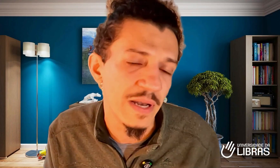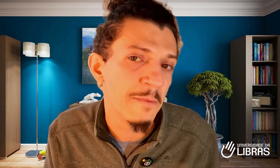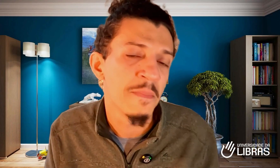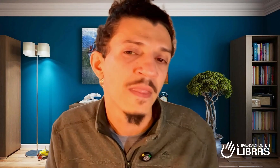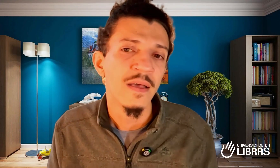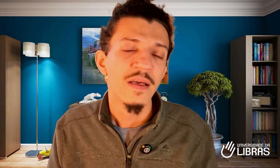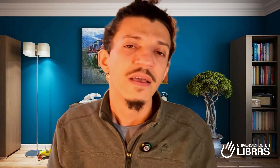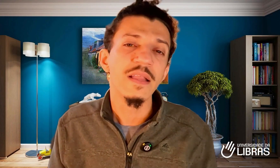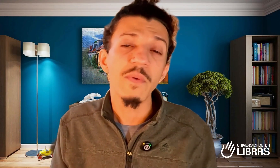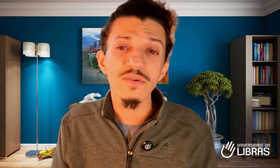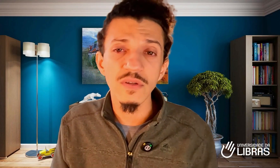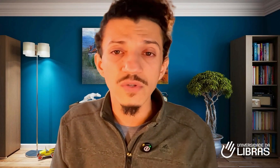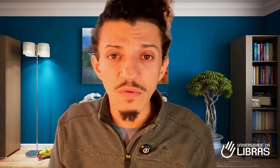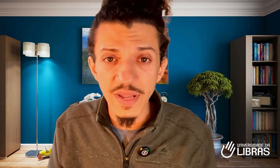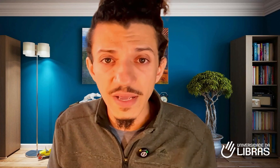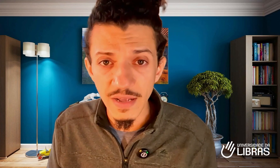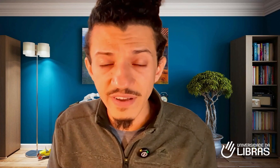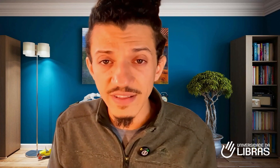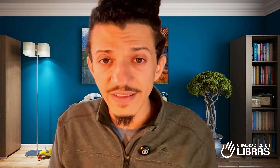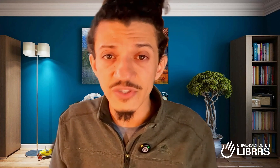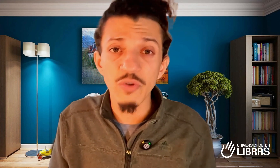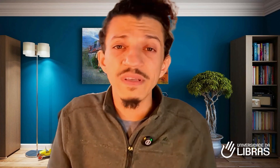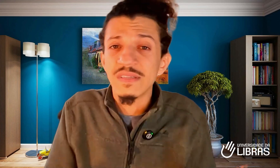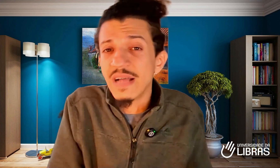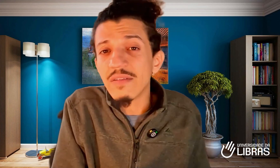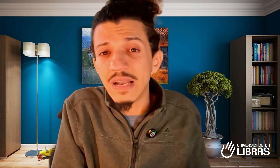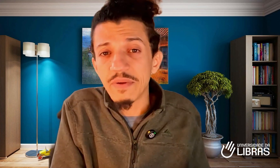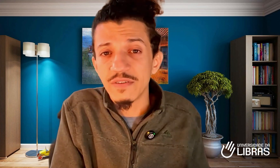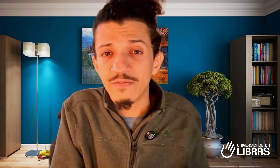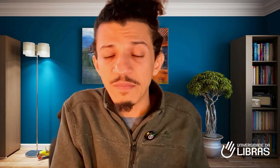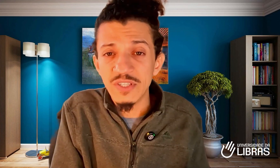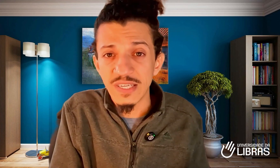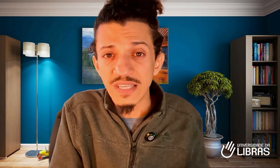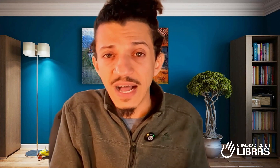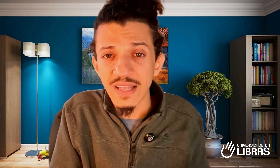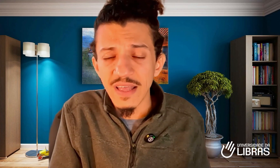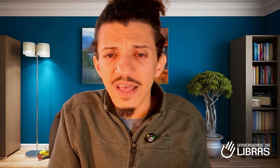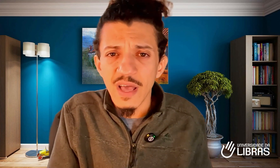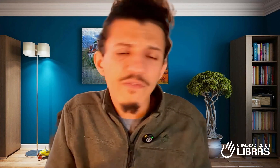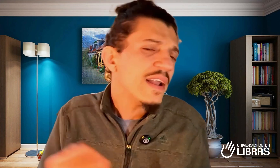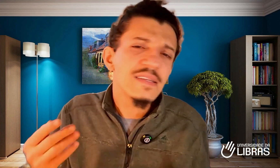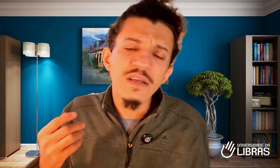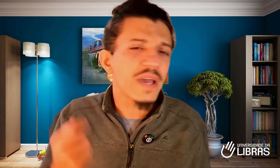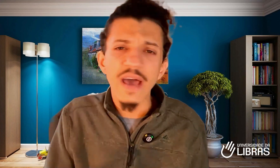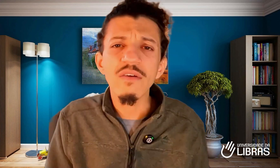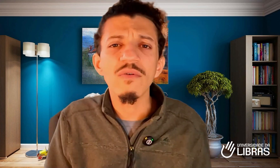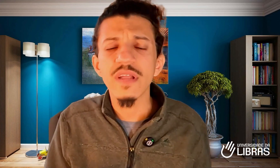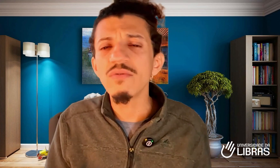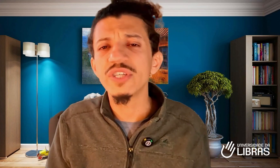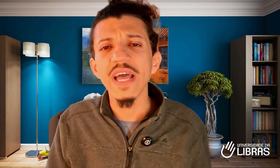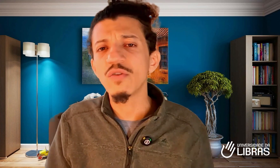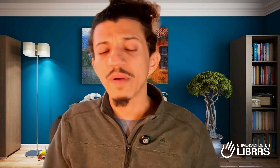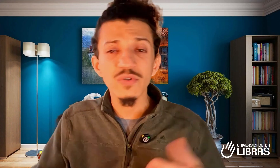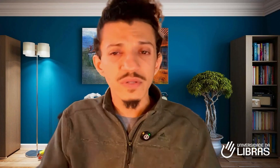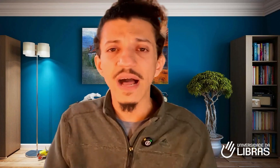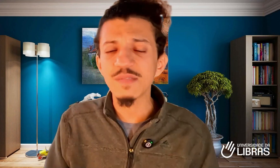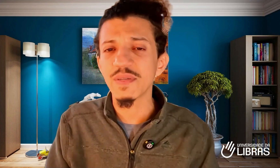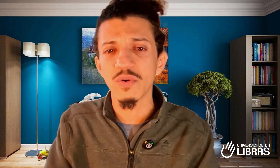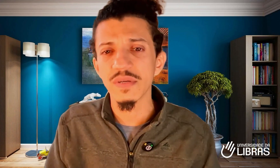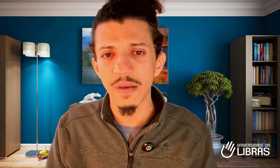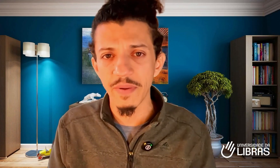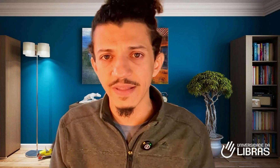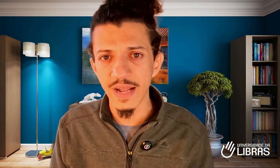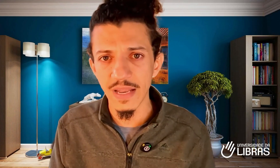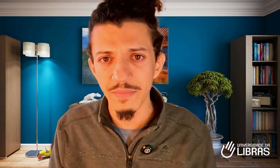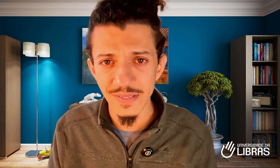problema ali. E depois, quando eu descobri que, na verdade, tinham me ensinado a Libras de forma engessada, eu falei assim, eu quero encontrar um jeito para ajudar as